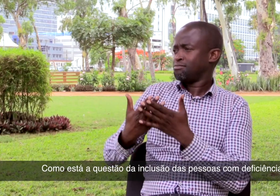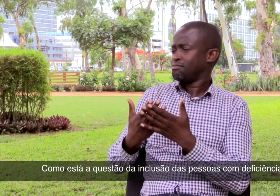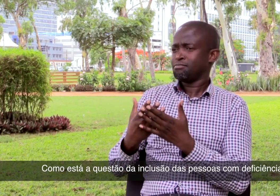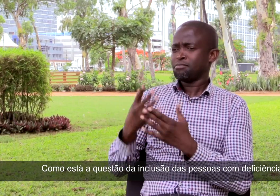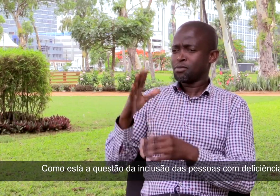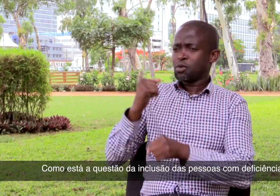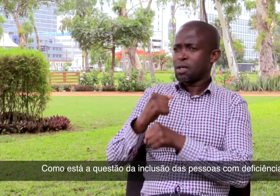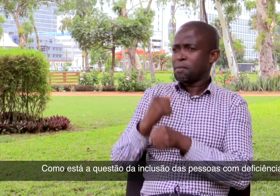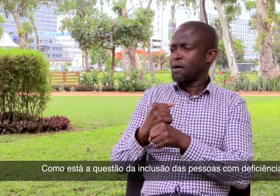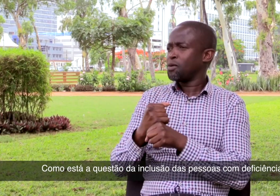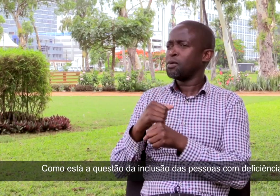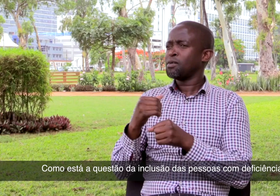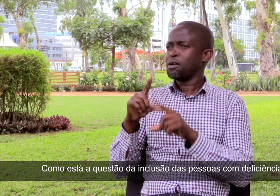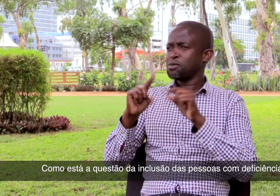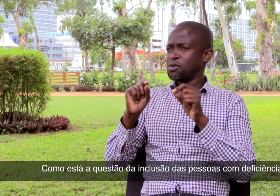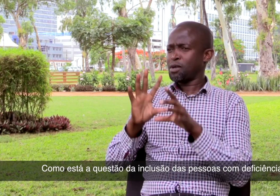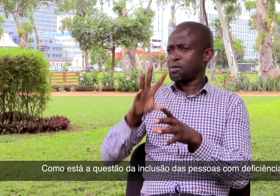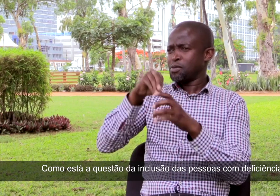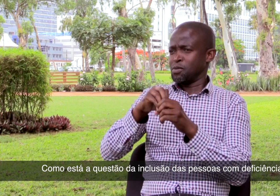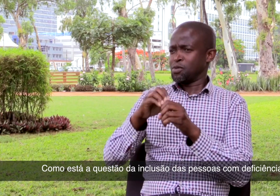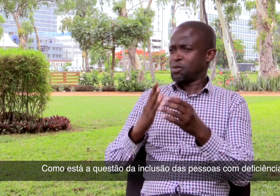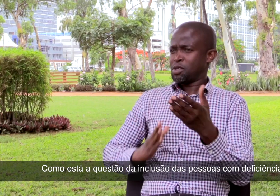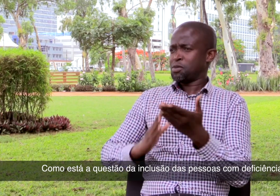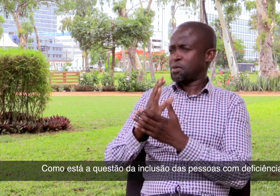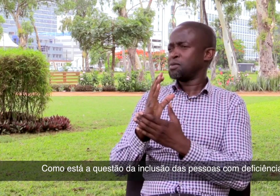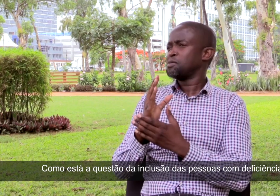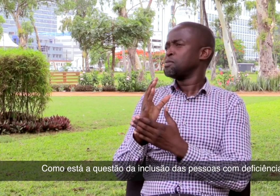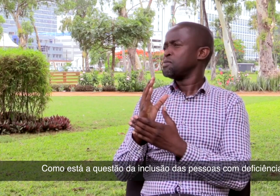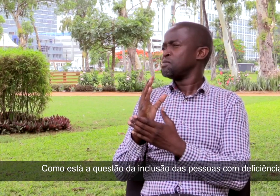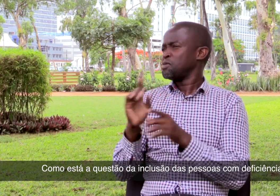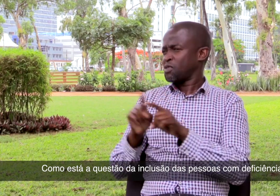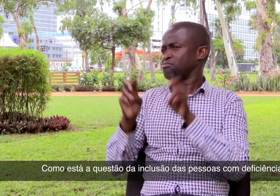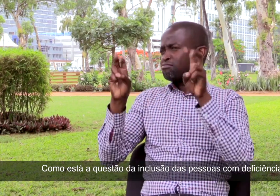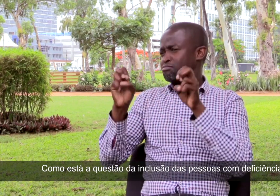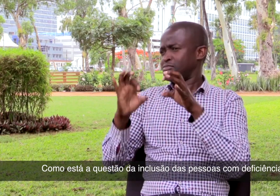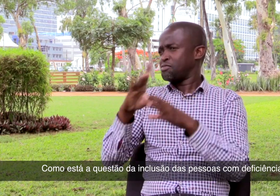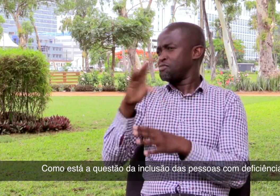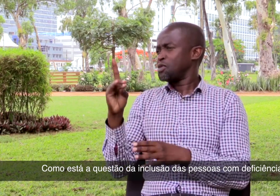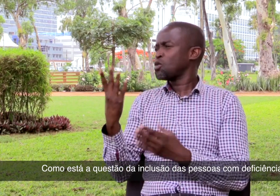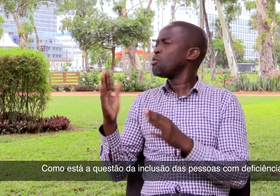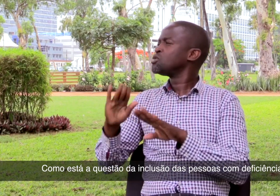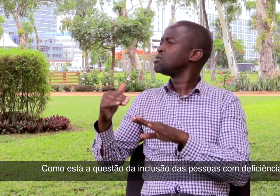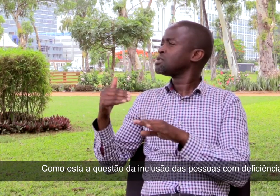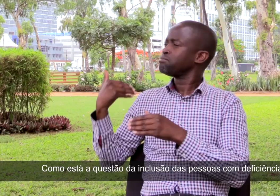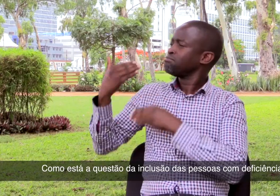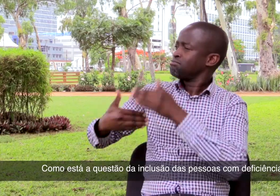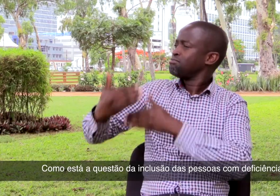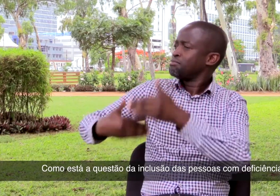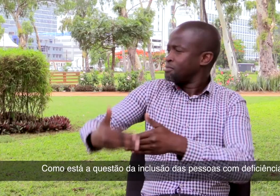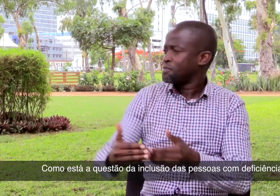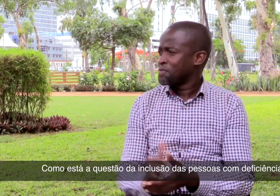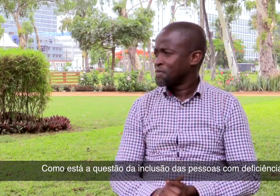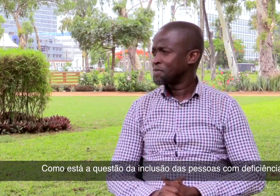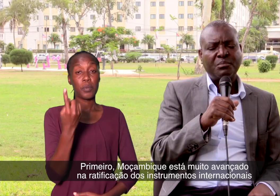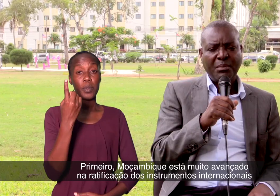tem sido o trabalho em termos da inclusão, a questão dos direitos das pessoas com deficiência? Como está a